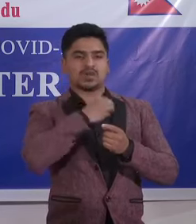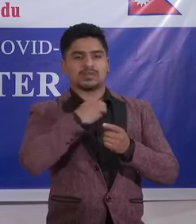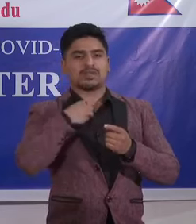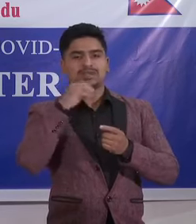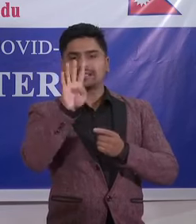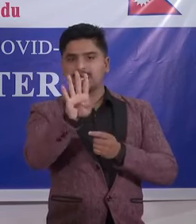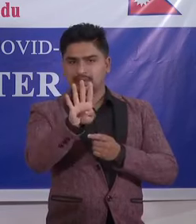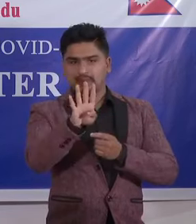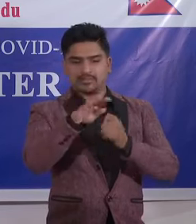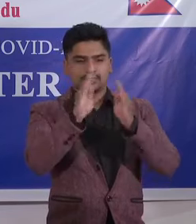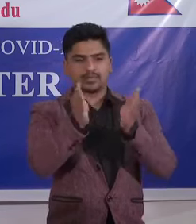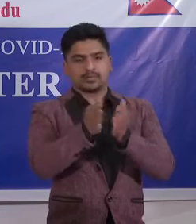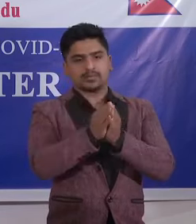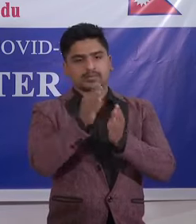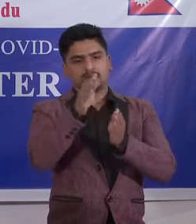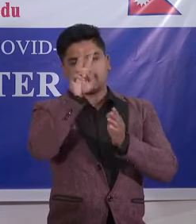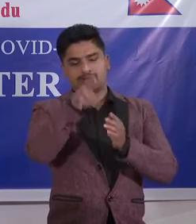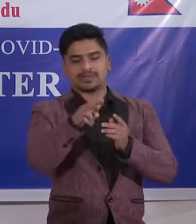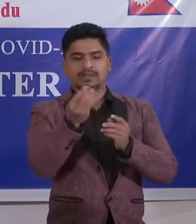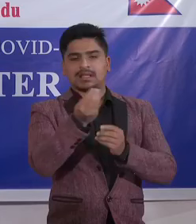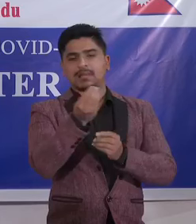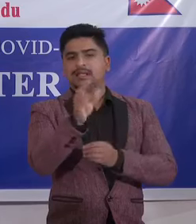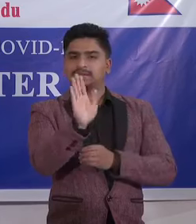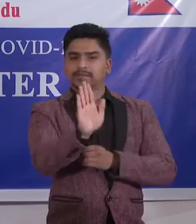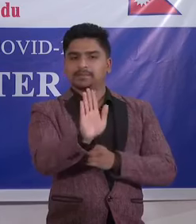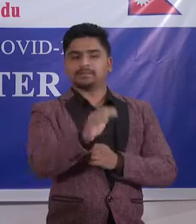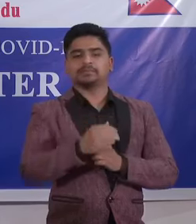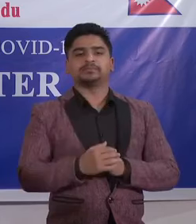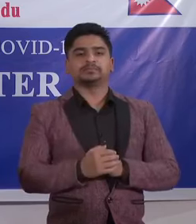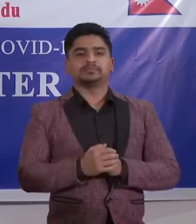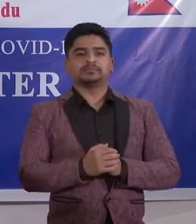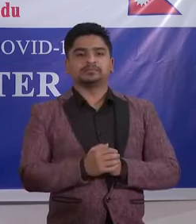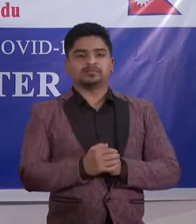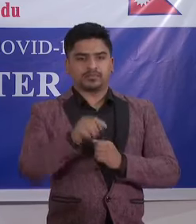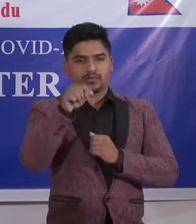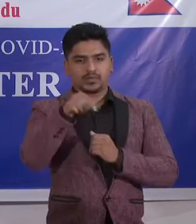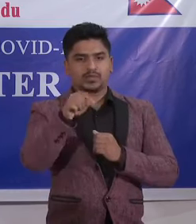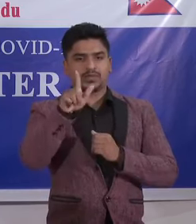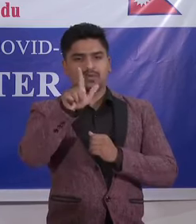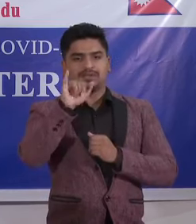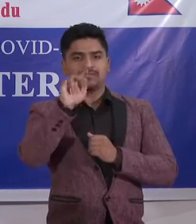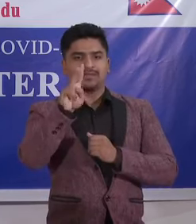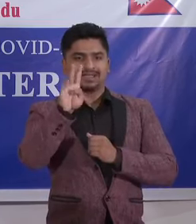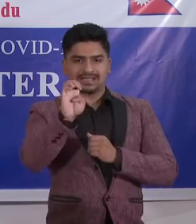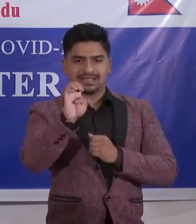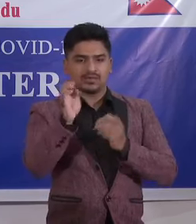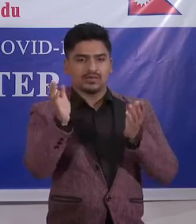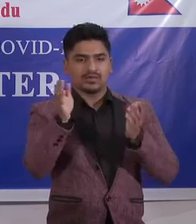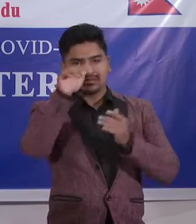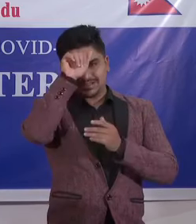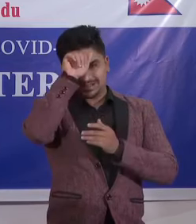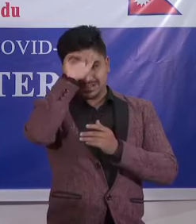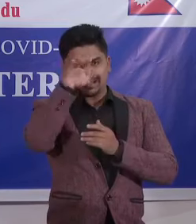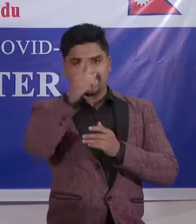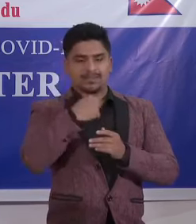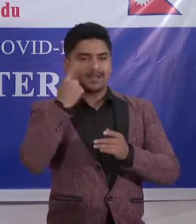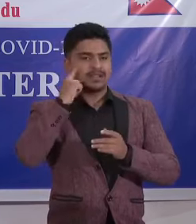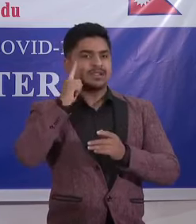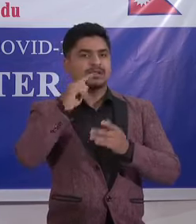4 जान सबने क seconds हाई त्राम हें